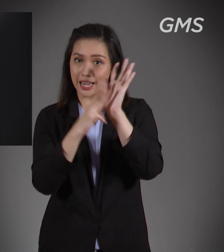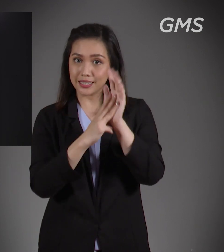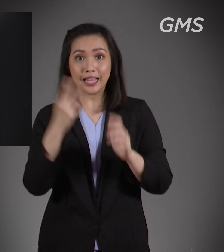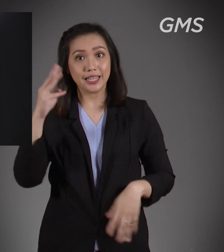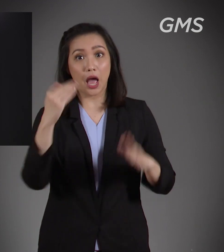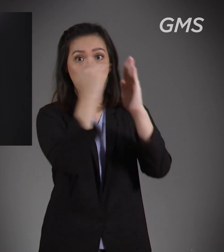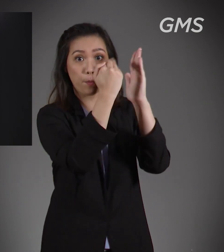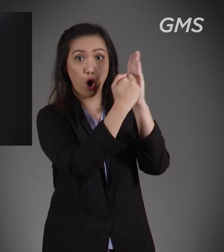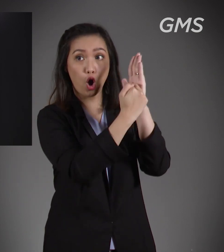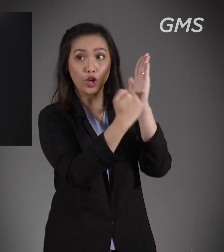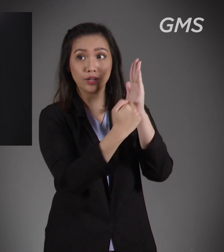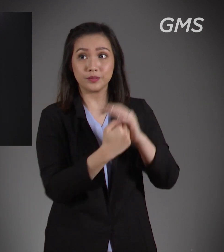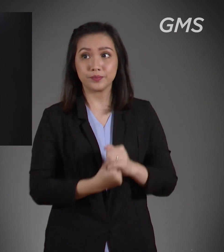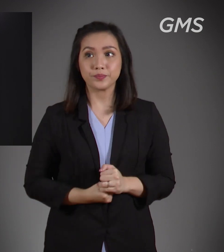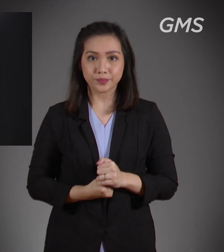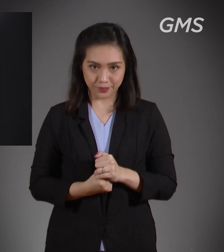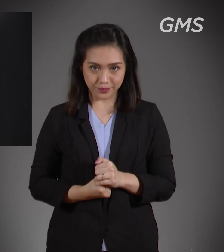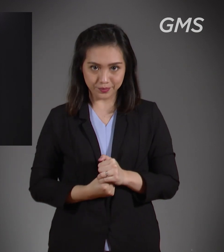untuk mengakhiri firman ini.